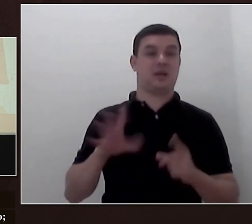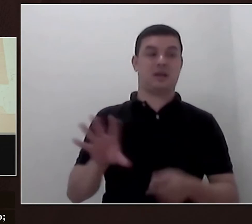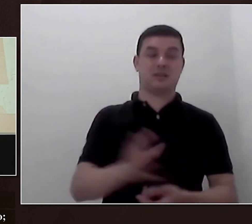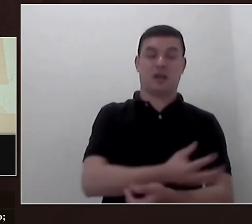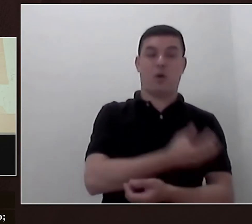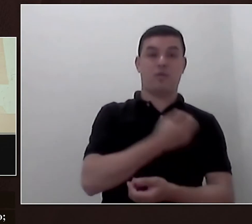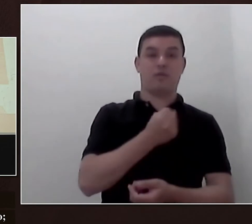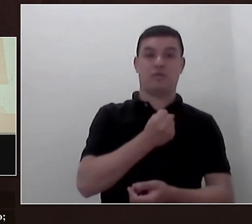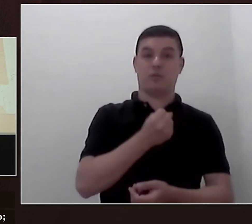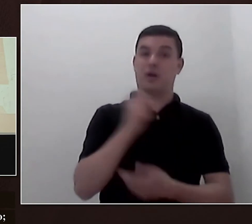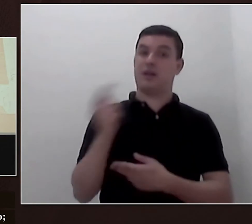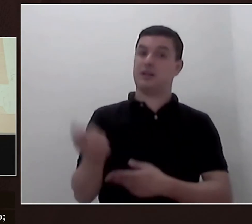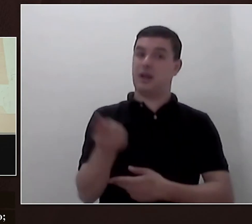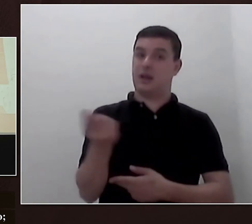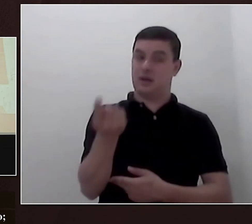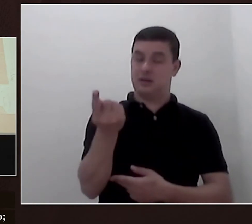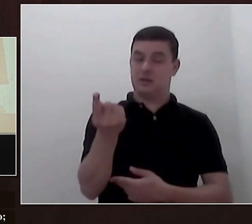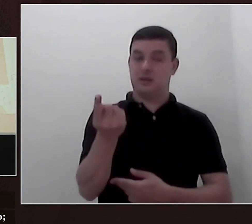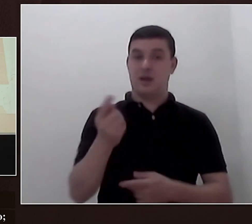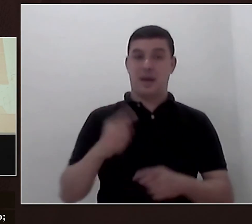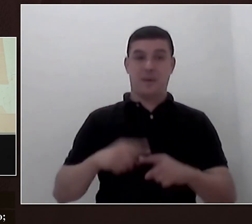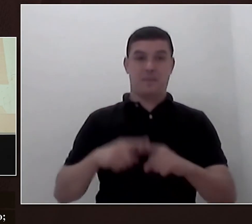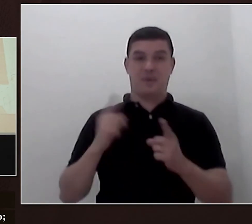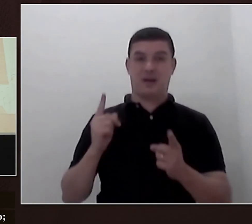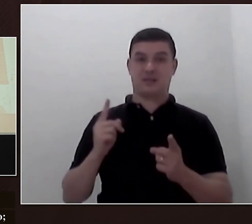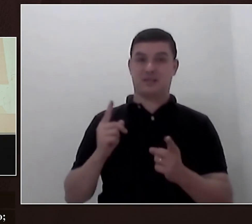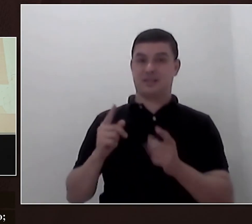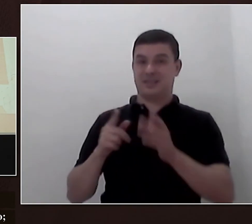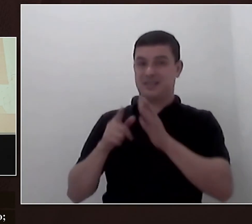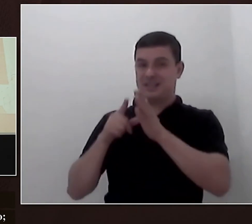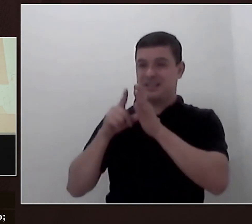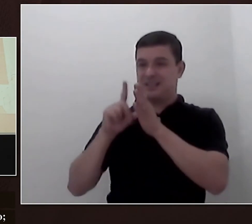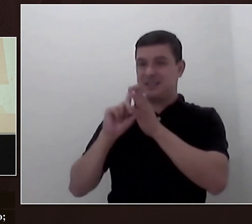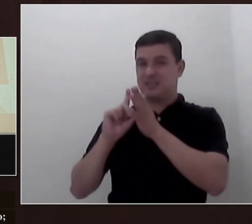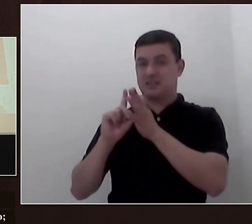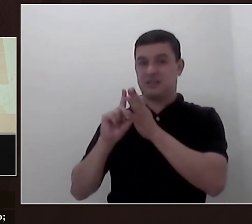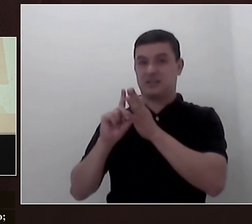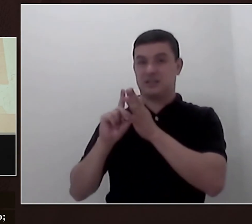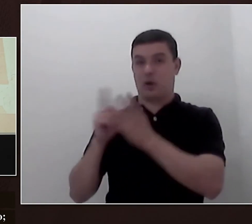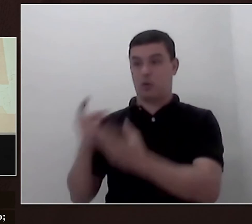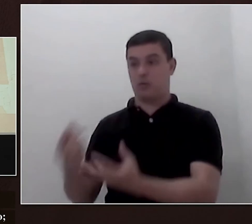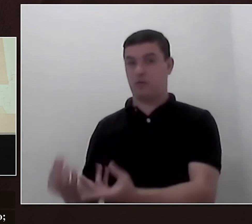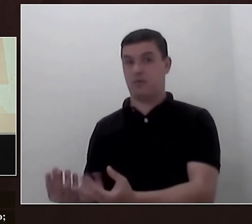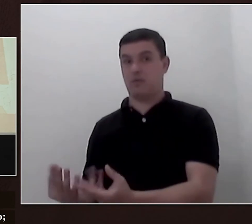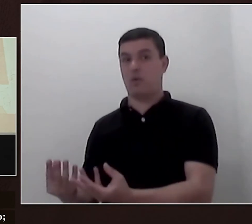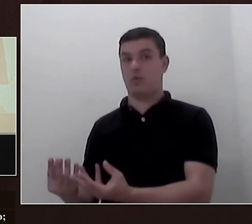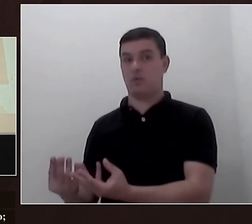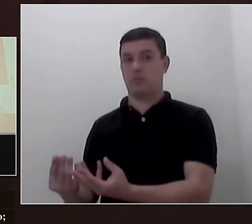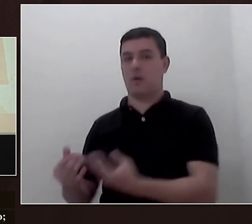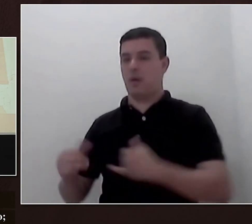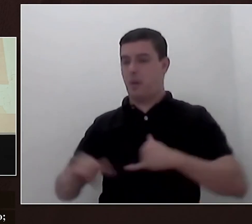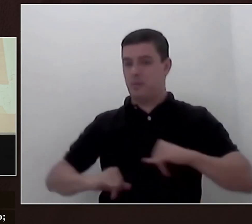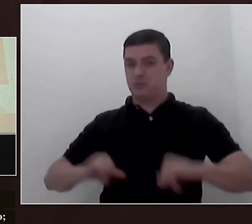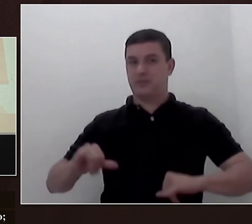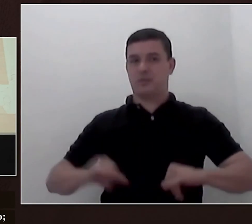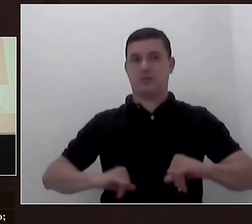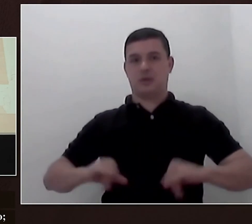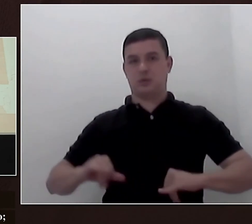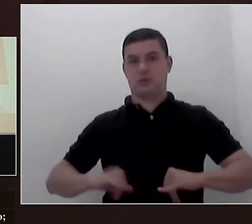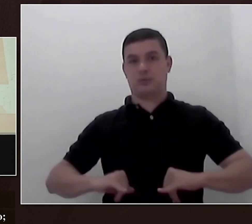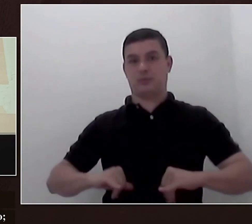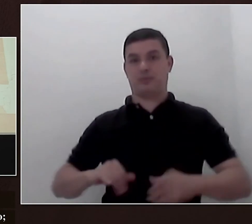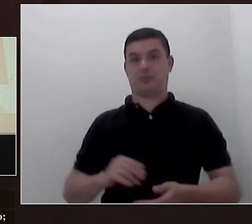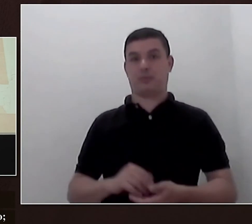eterna. Todavia, como que através do fogo. O que é através do fogo, irmãos? São